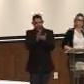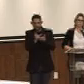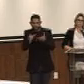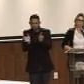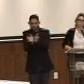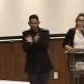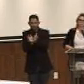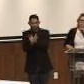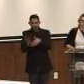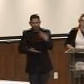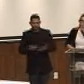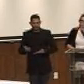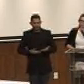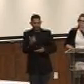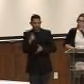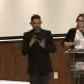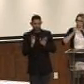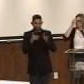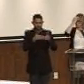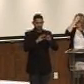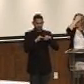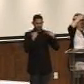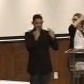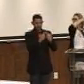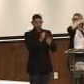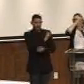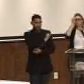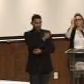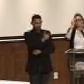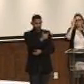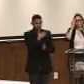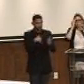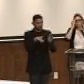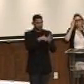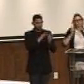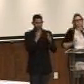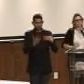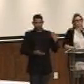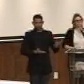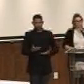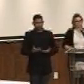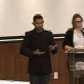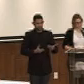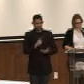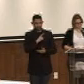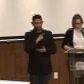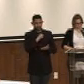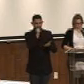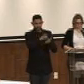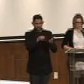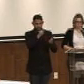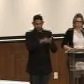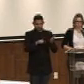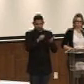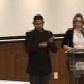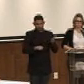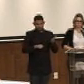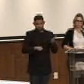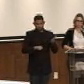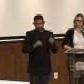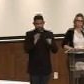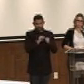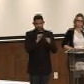campus. Não estavam na assembleia alunos e nem todos os servidores. Houve um abaixo-assinado